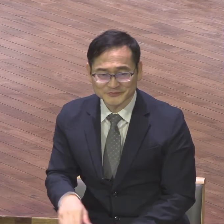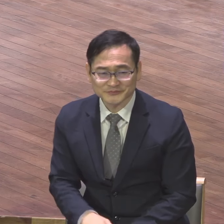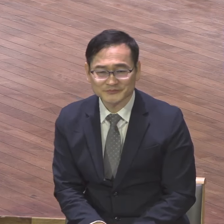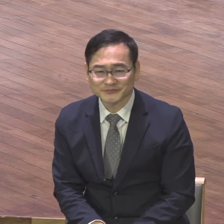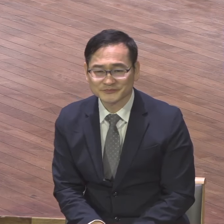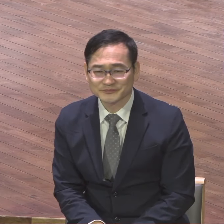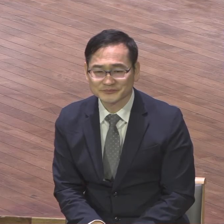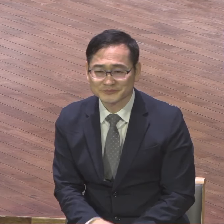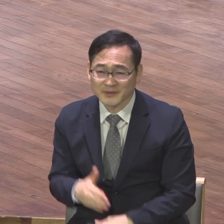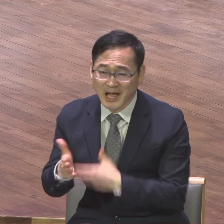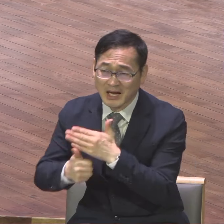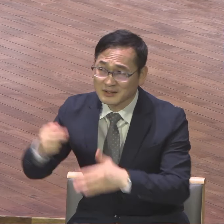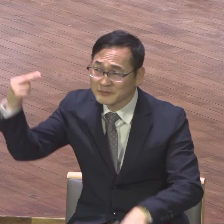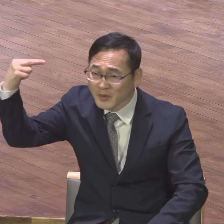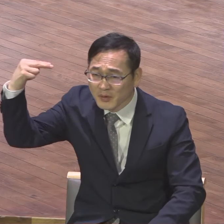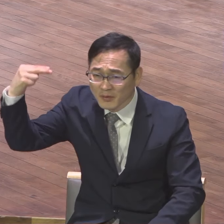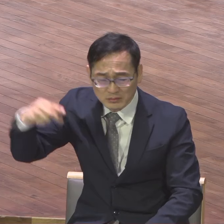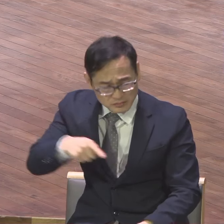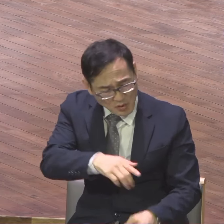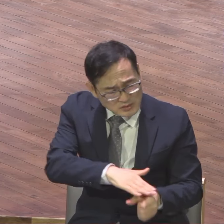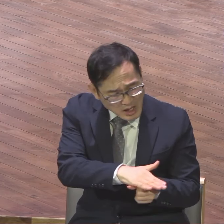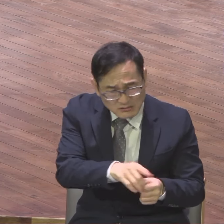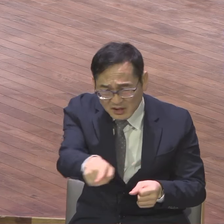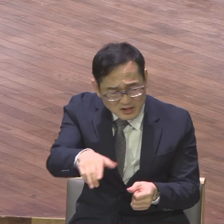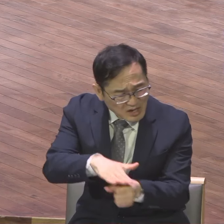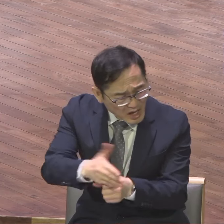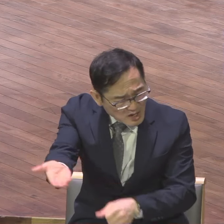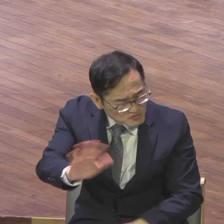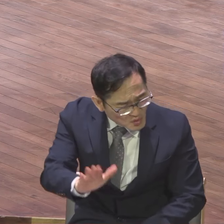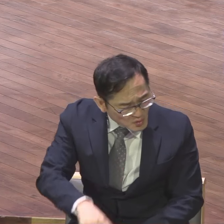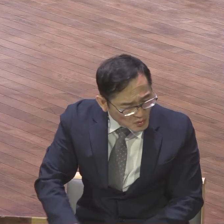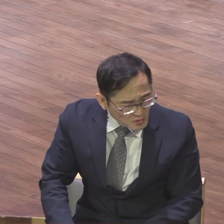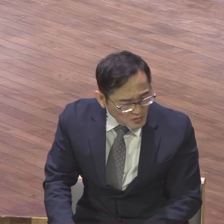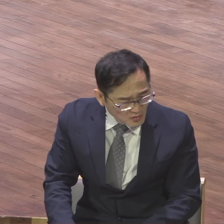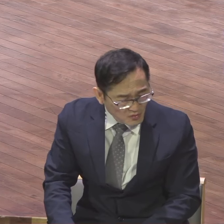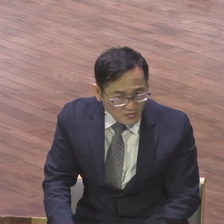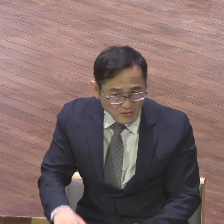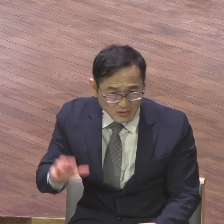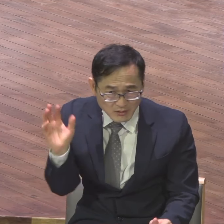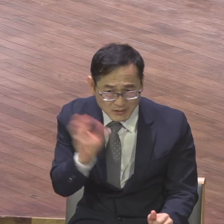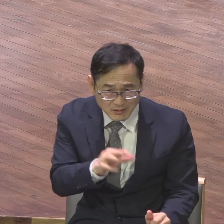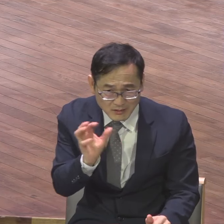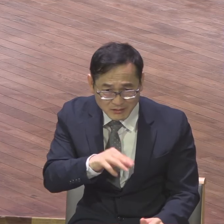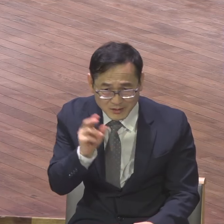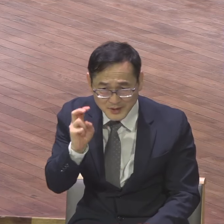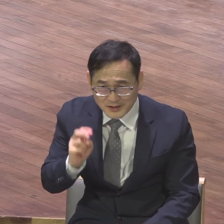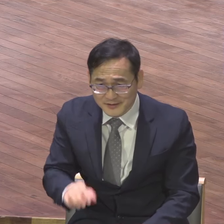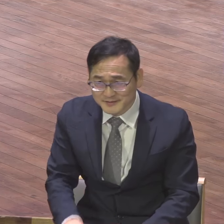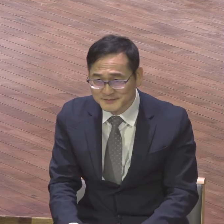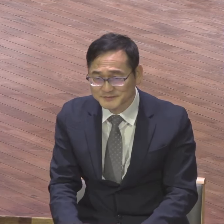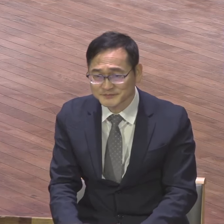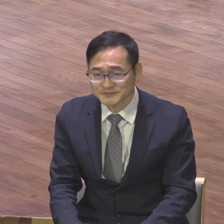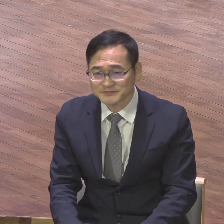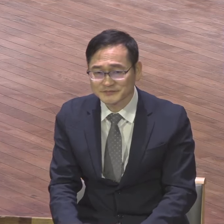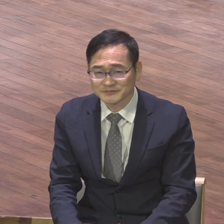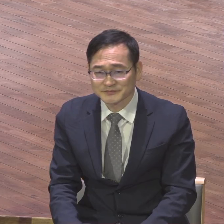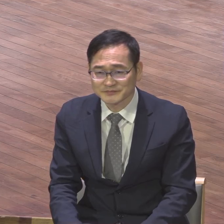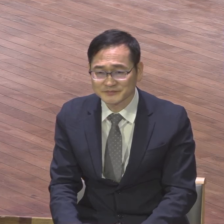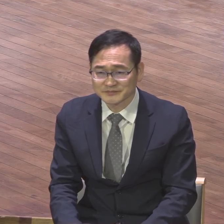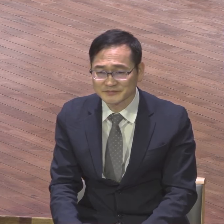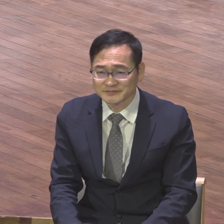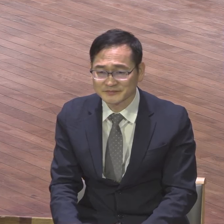하나님 보고 계시잖아요. 듣고 계시잖아요. 본인은 없다고 형을 봅니까? 그게 성령의 사랑입니까?